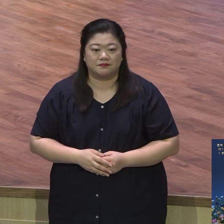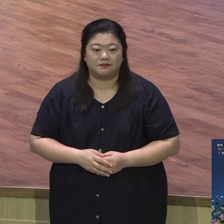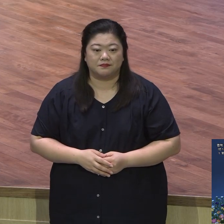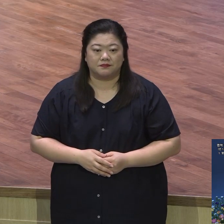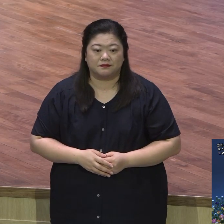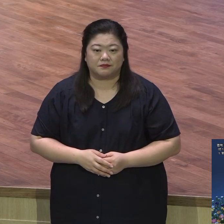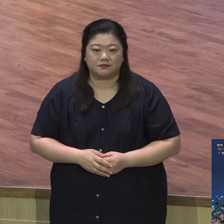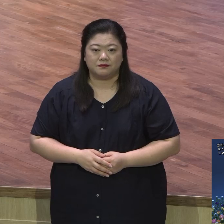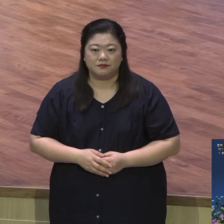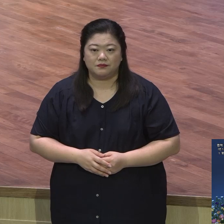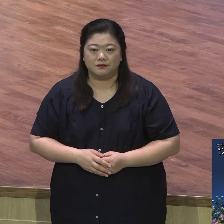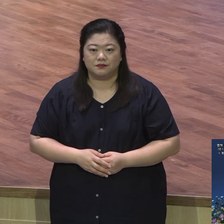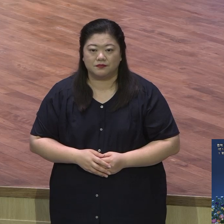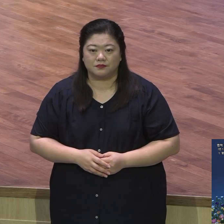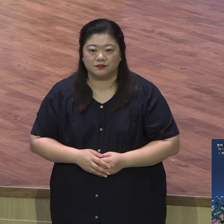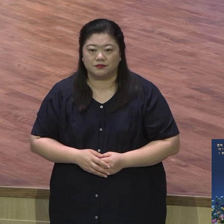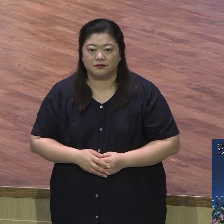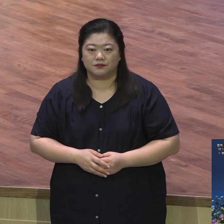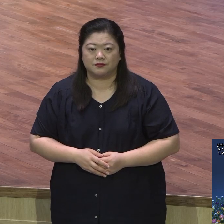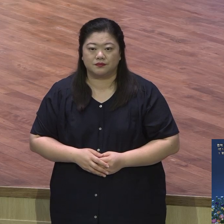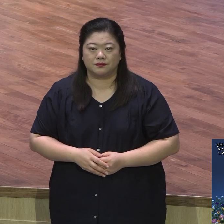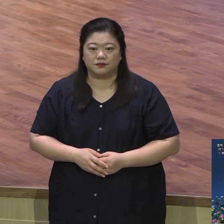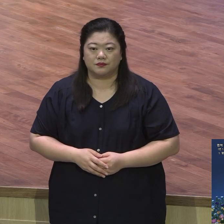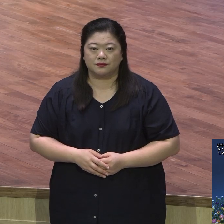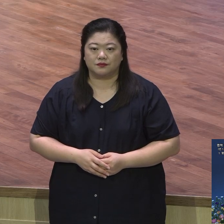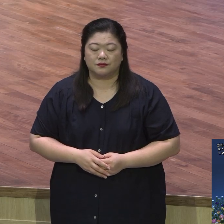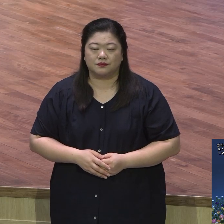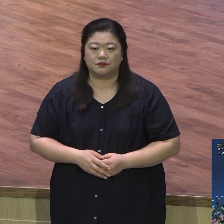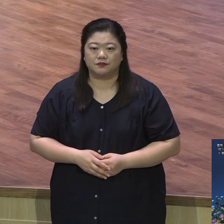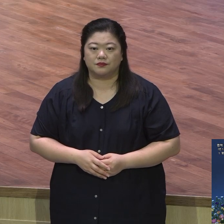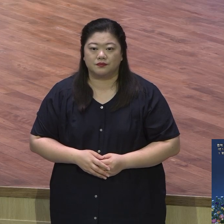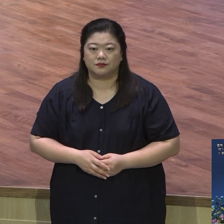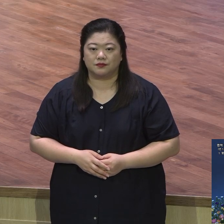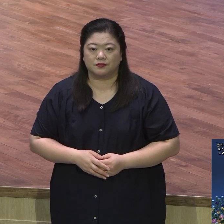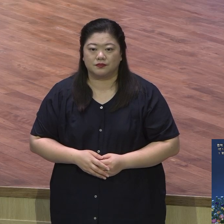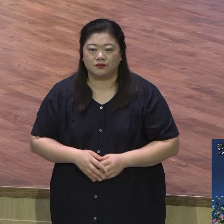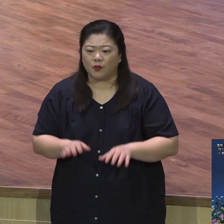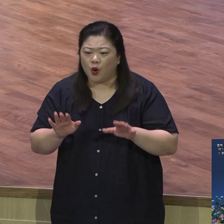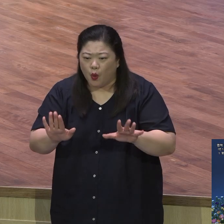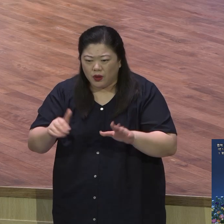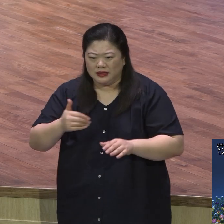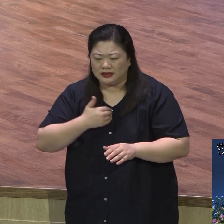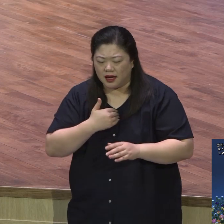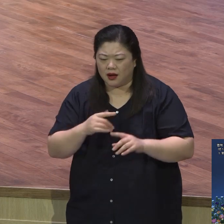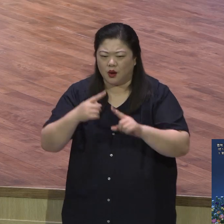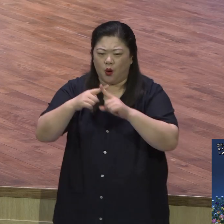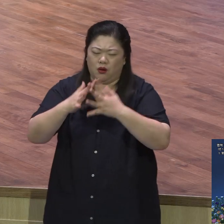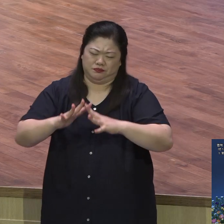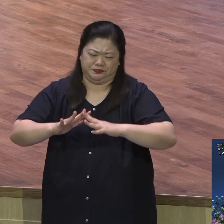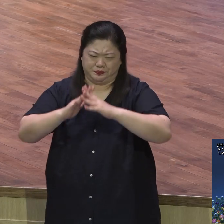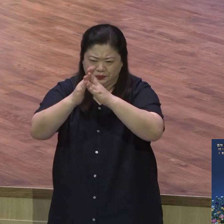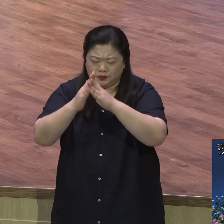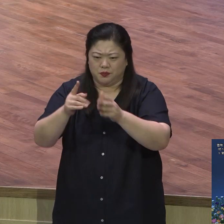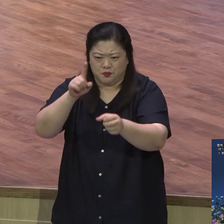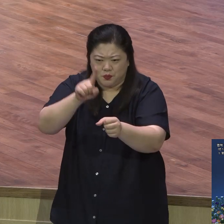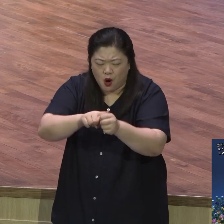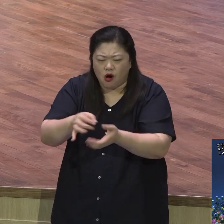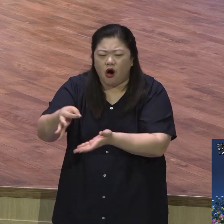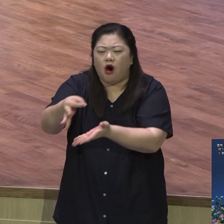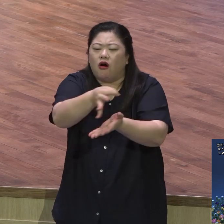오늘도 어려운 중에도 내가 볼 때는 은행에 빌리가 온 것 같아요 본당 본당을 소원하는 마음으로 그